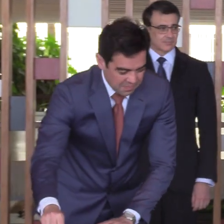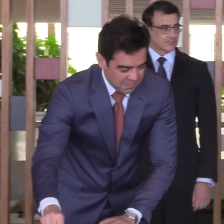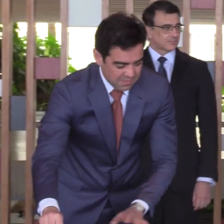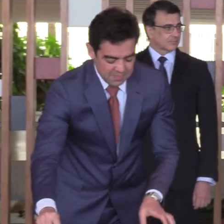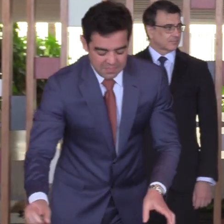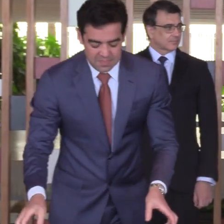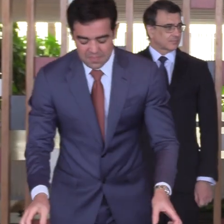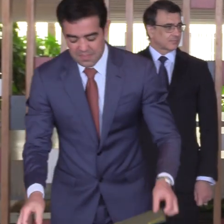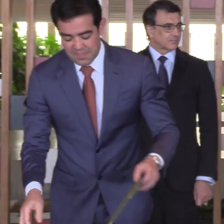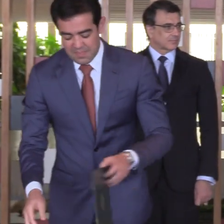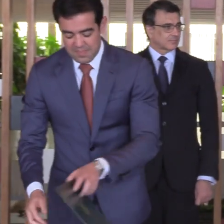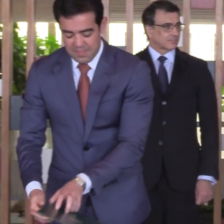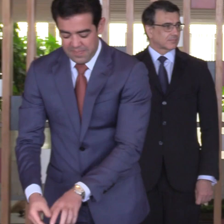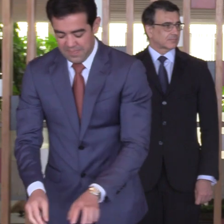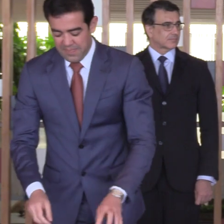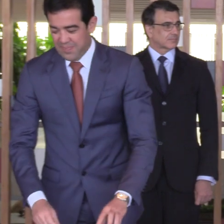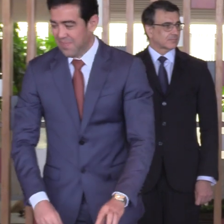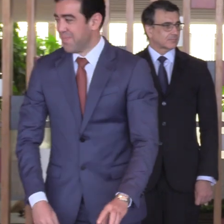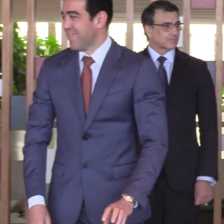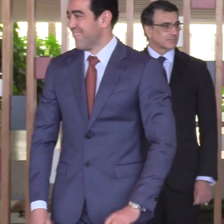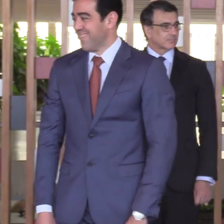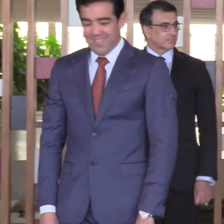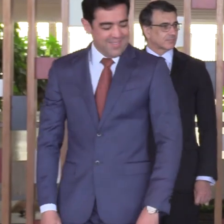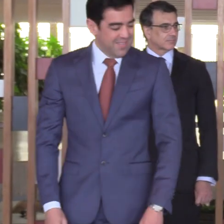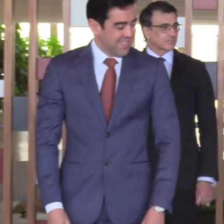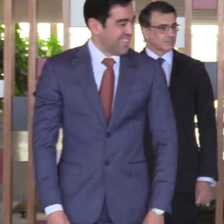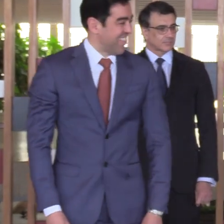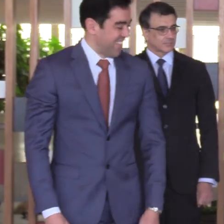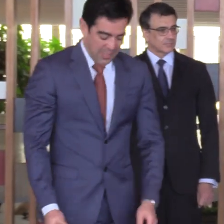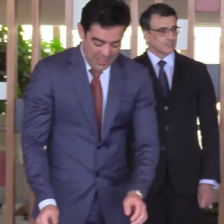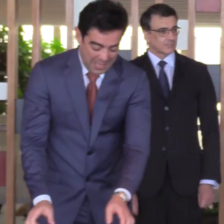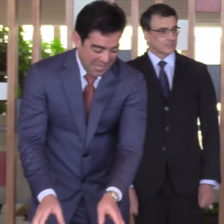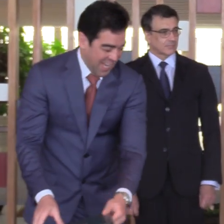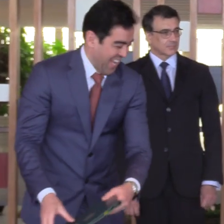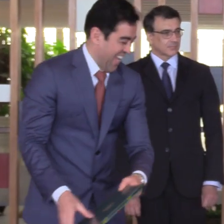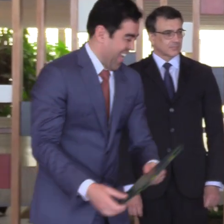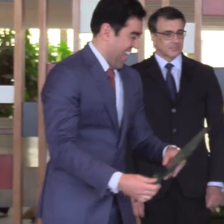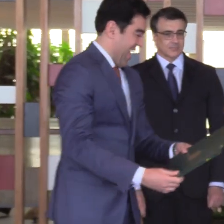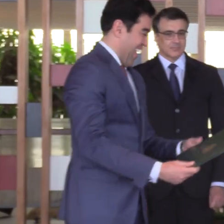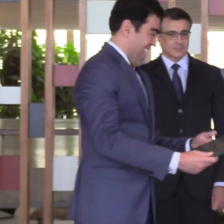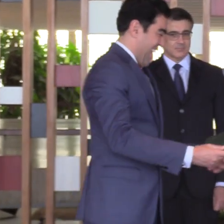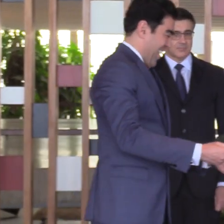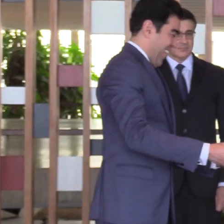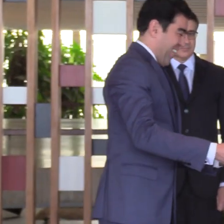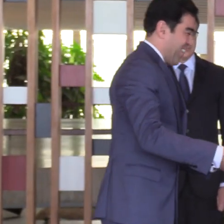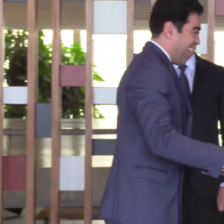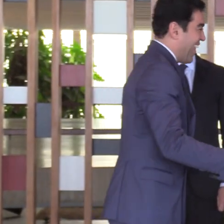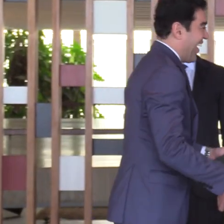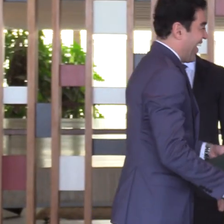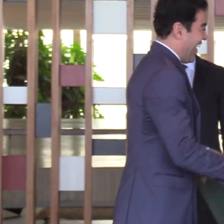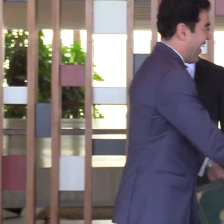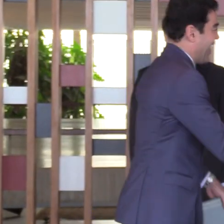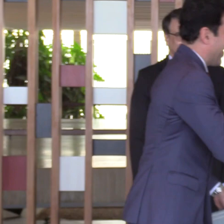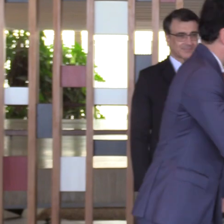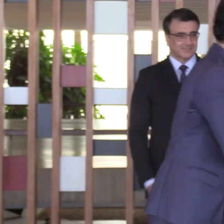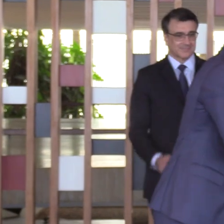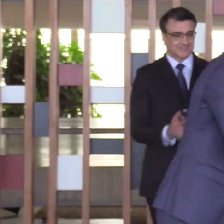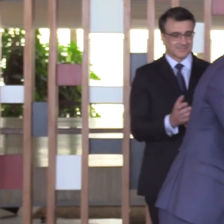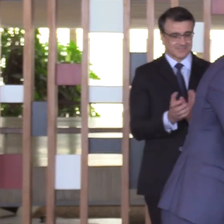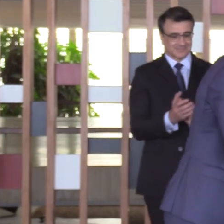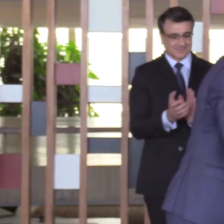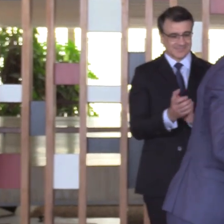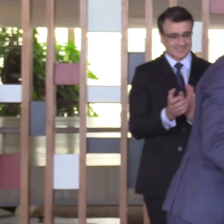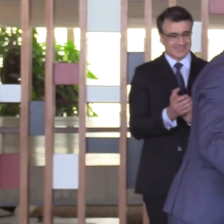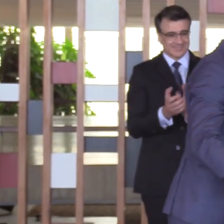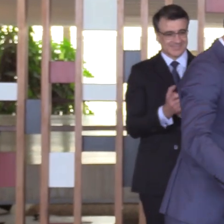secretário-geral das Relações Exteriores, e o excelentíssimo senhor ministro Bruno Dantas, vice-presidente do Tribunal de Contas